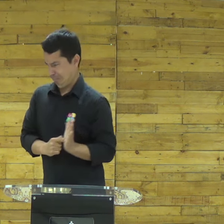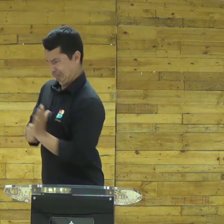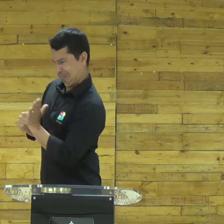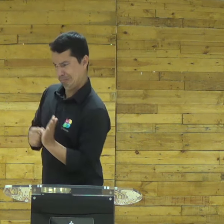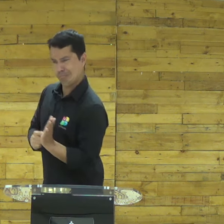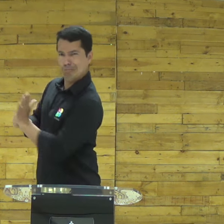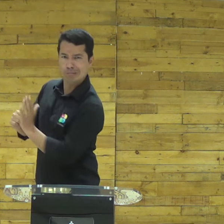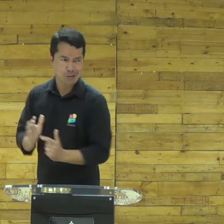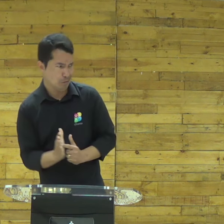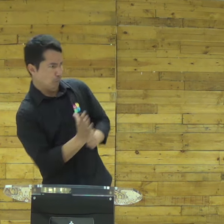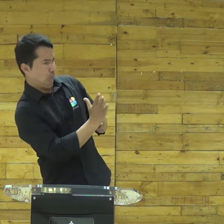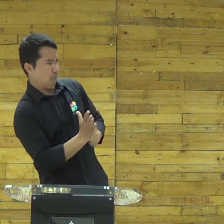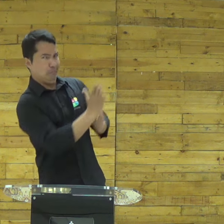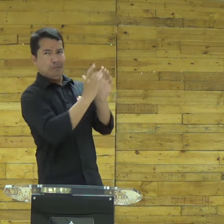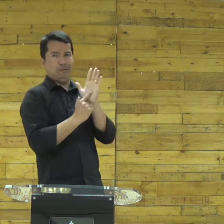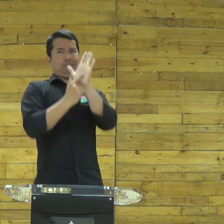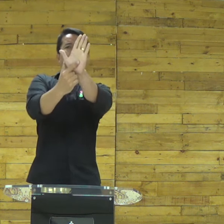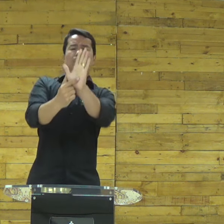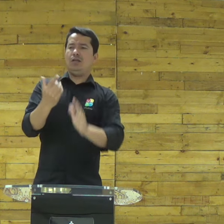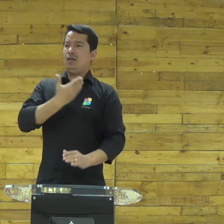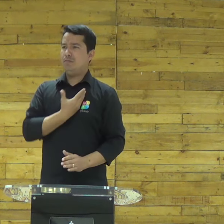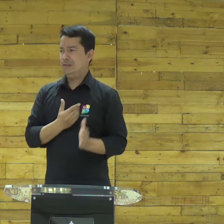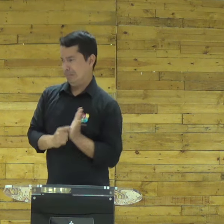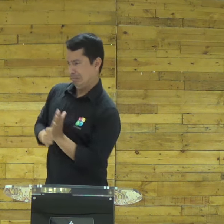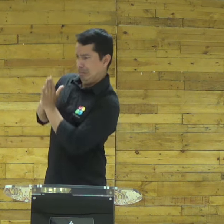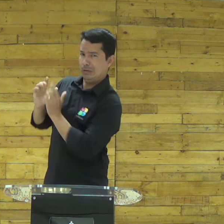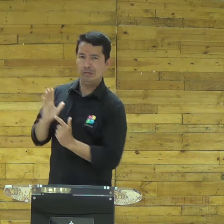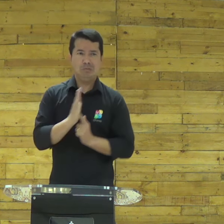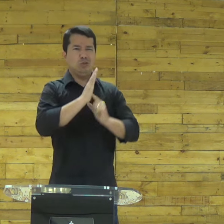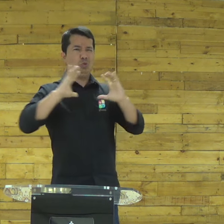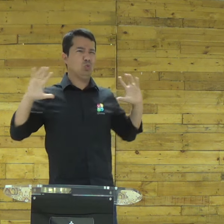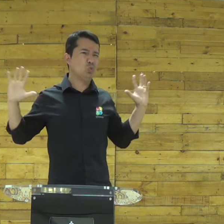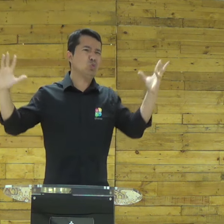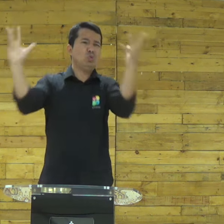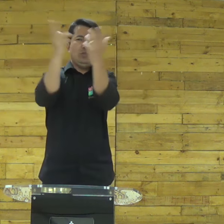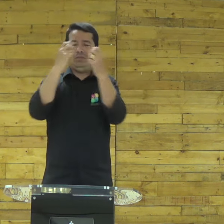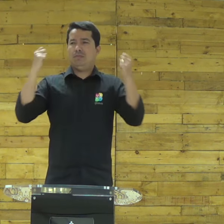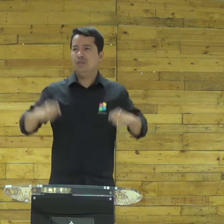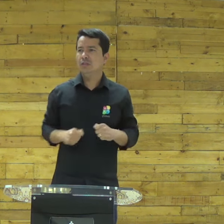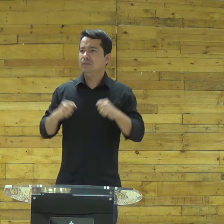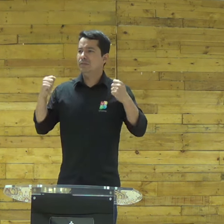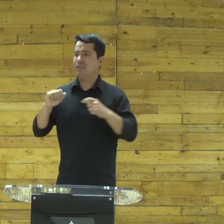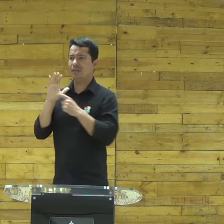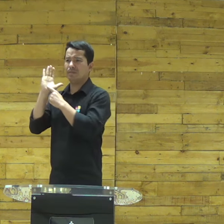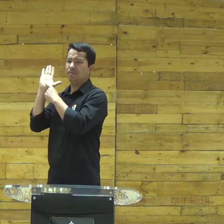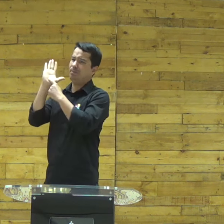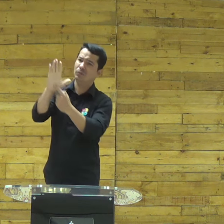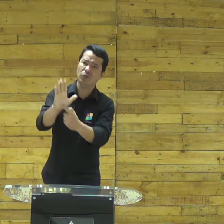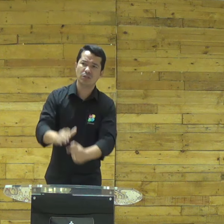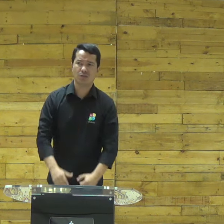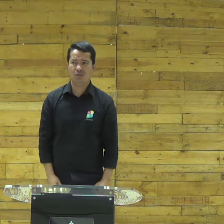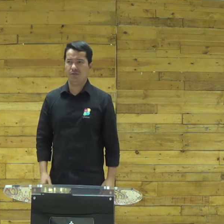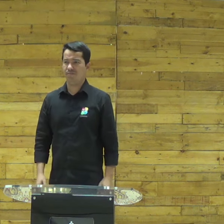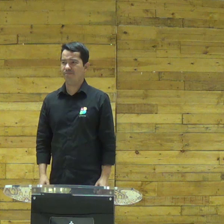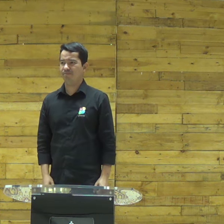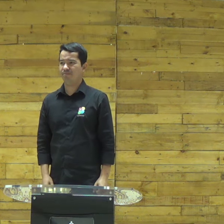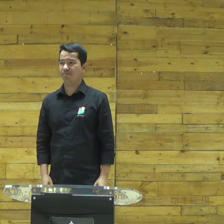Jesus mostrar mostrar aonde quer que a gente esteja pros nossos amigos para todas as pessoas nó precisamos